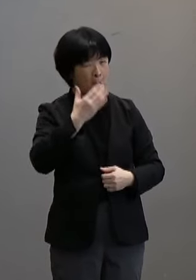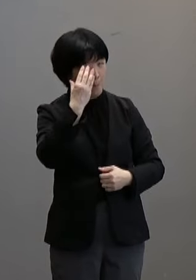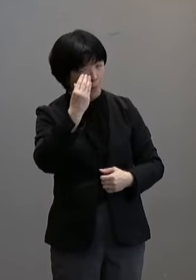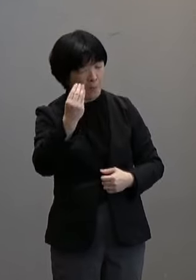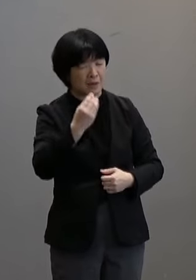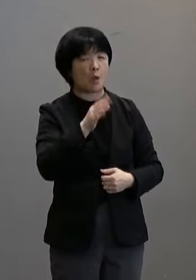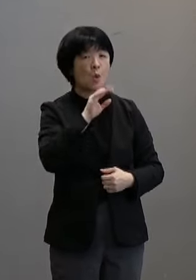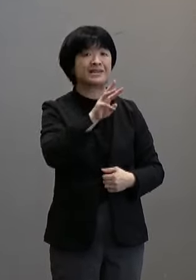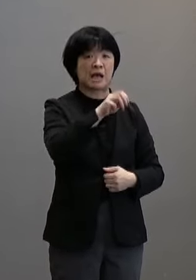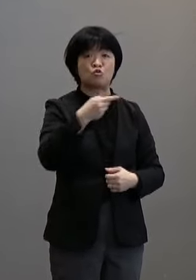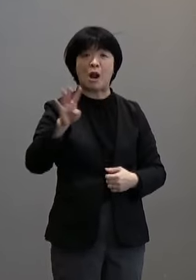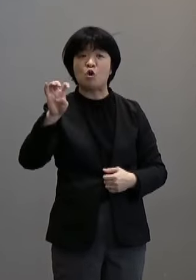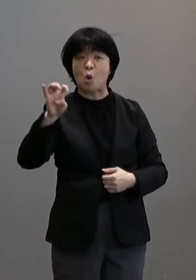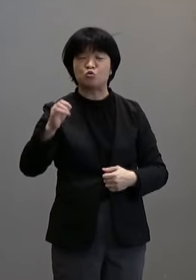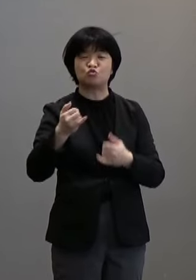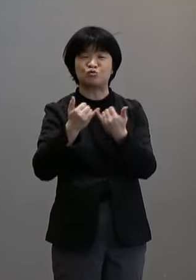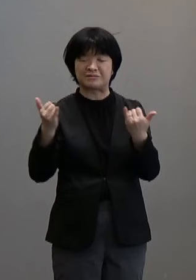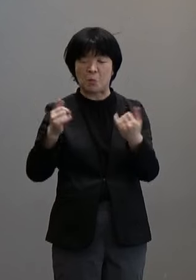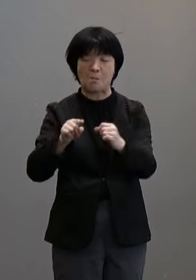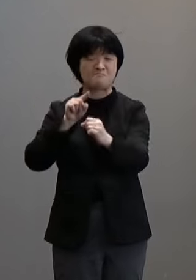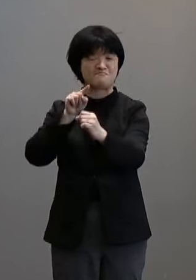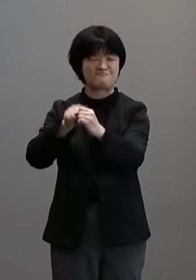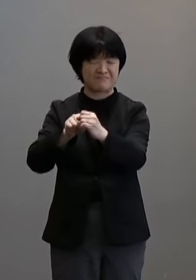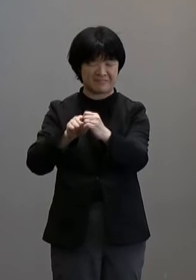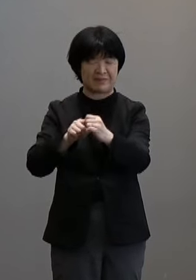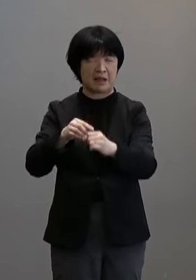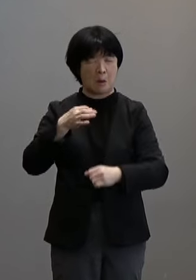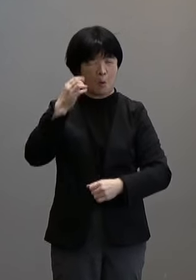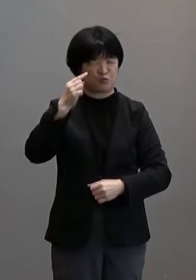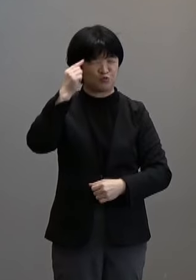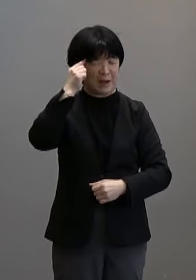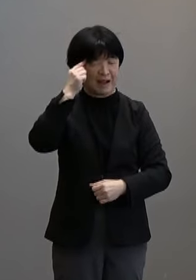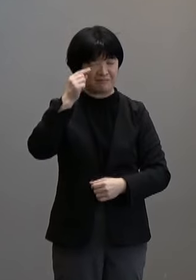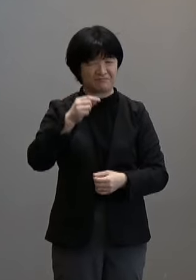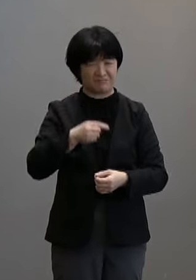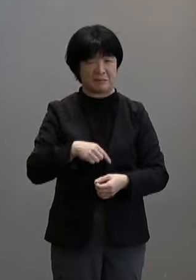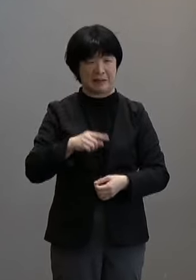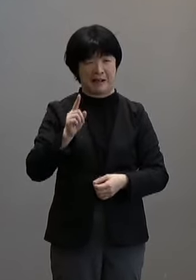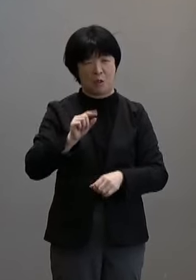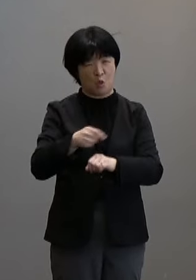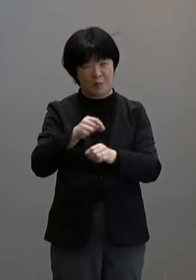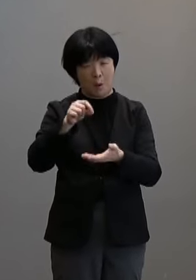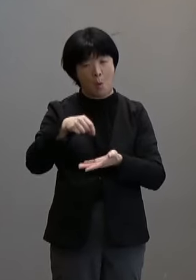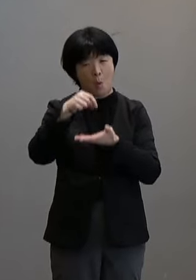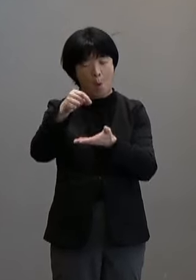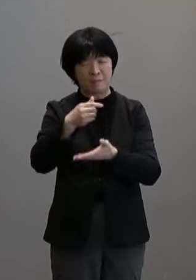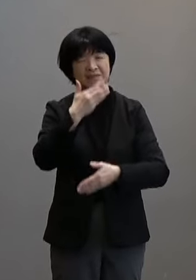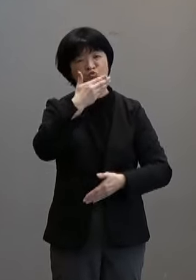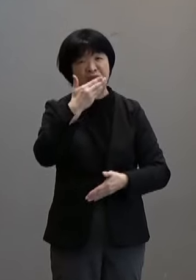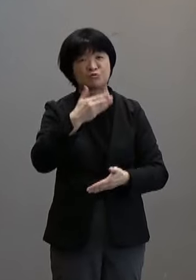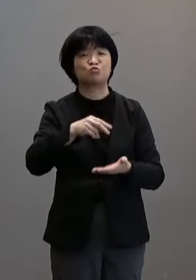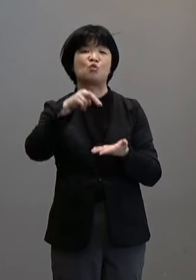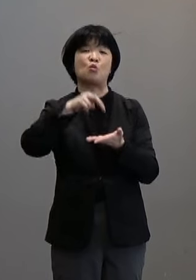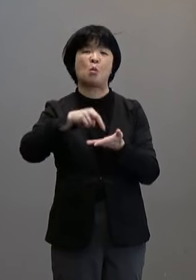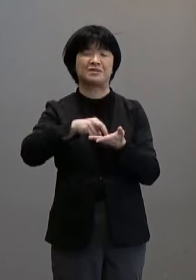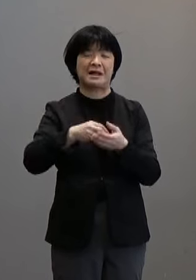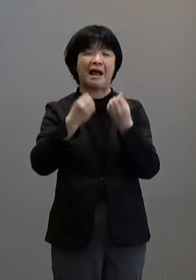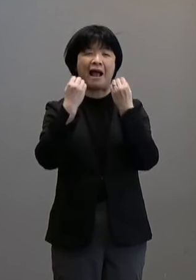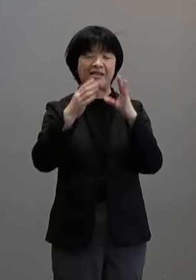ゲットとして、高級感やご褒美スイーツのようなさつまいもの新しいイメージによるプロモーションを行っていくことといたし